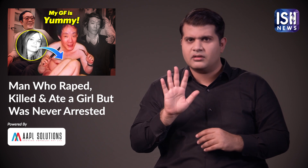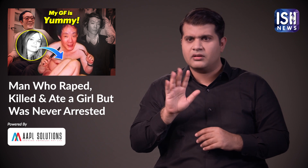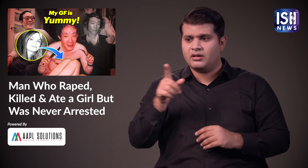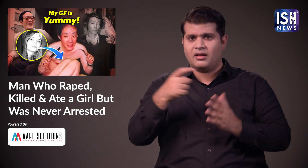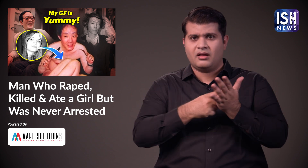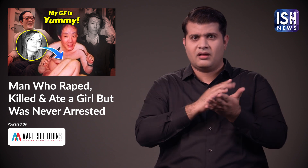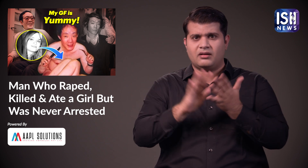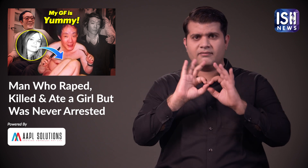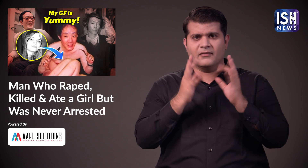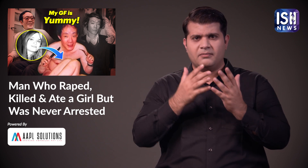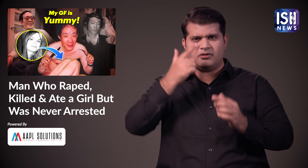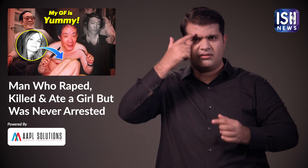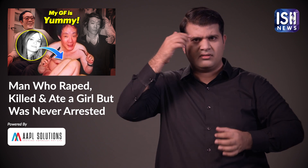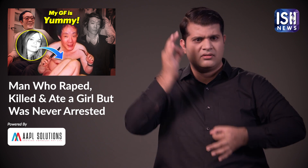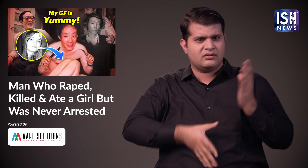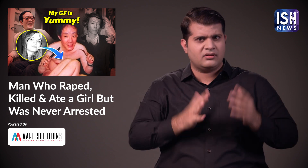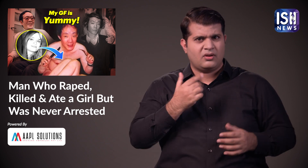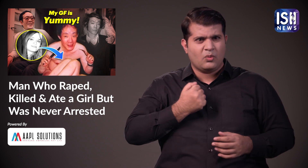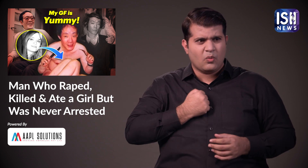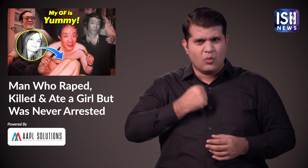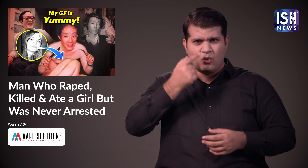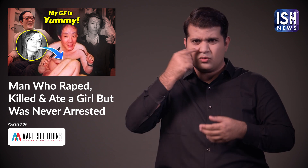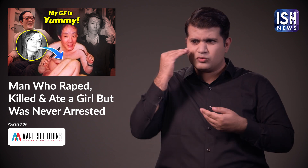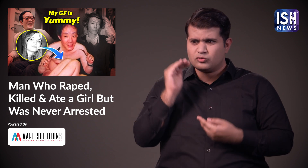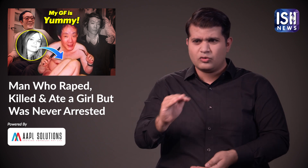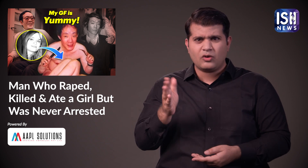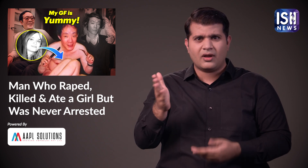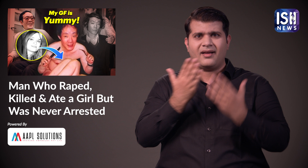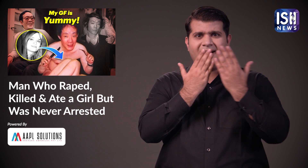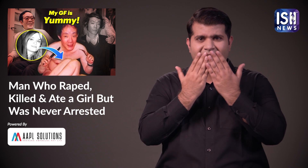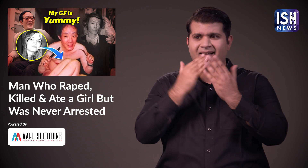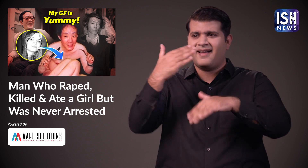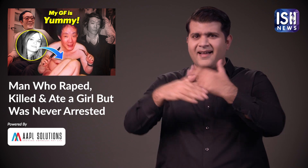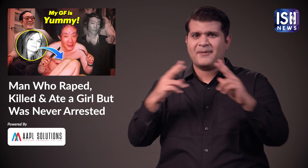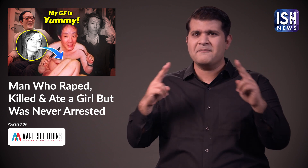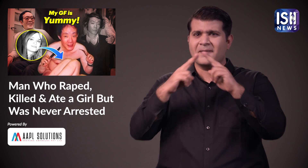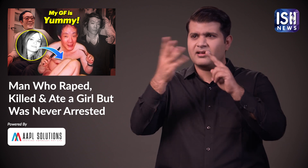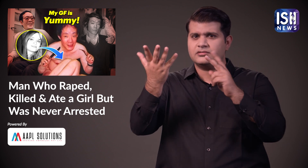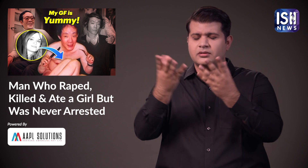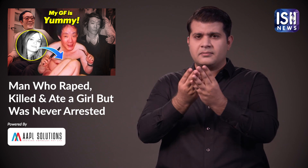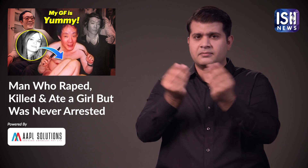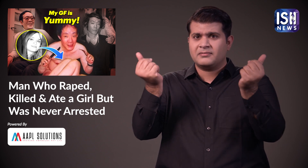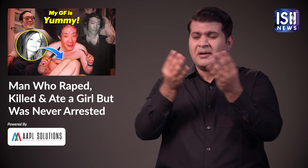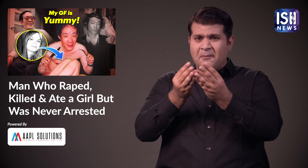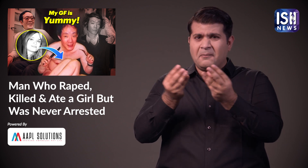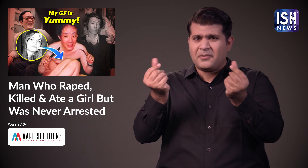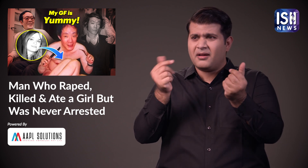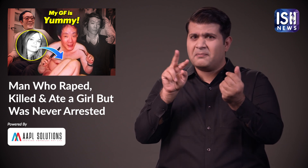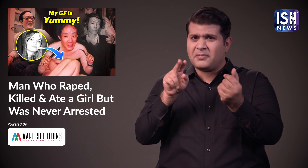हालांकि रेनी का परिवार इस फैसले से खफा था। वे जानते थे कि अगर सगावा ने उसे मारा और खाया नहीं होता तो वो